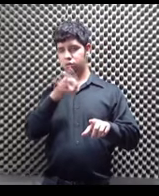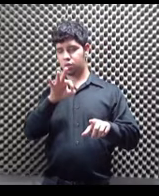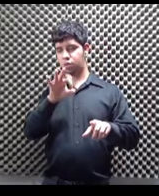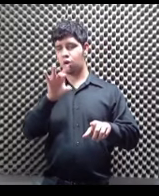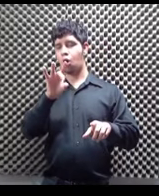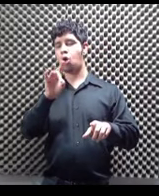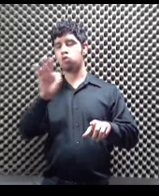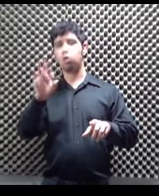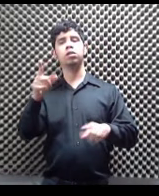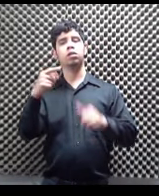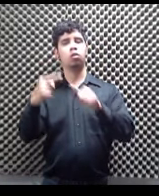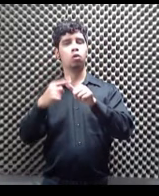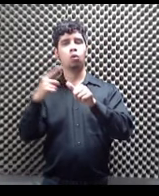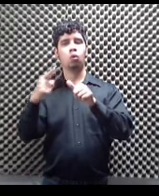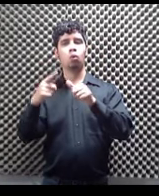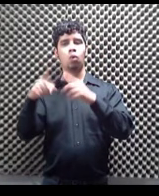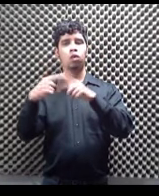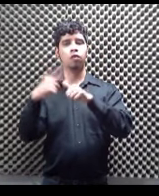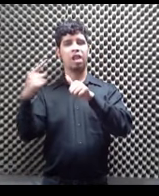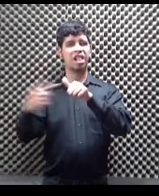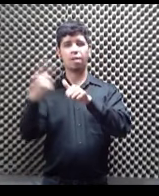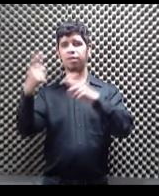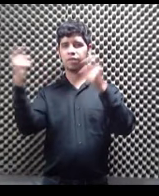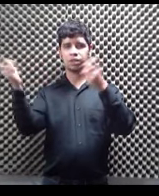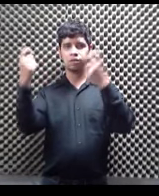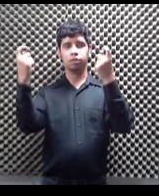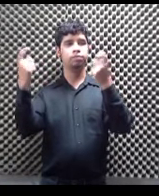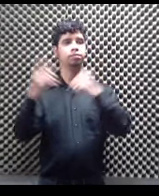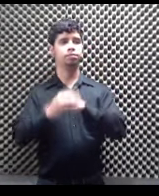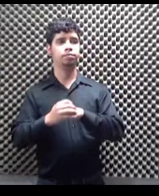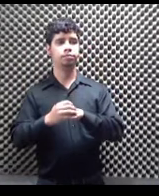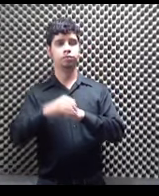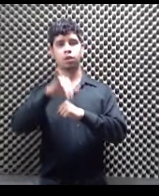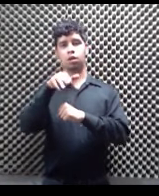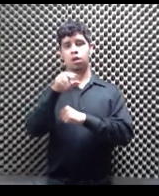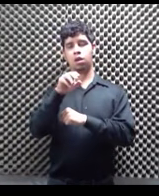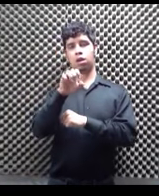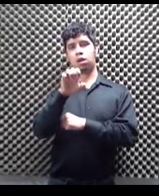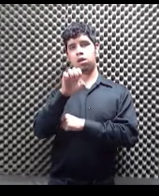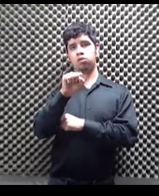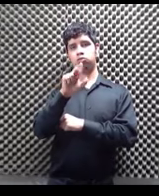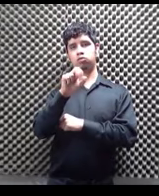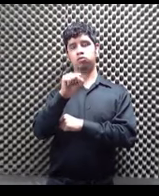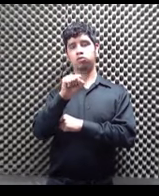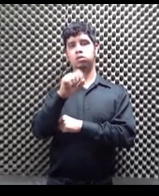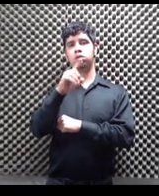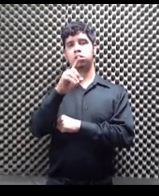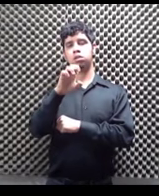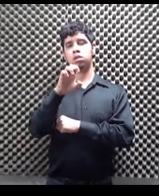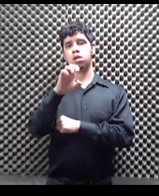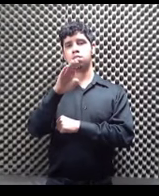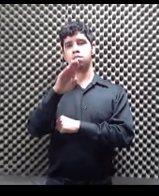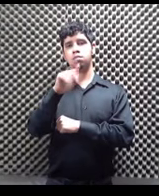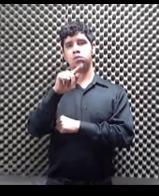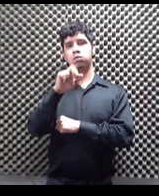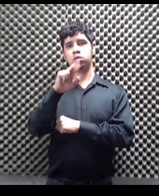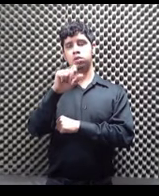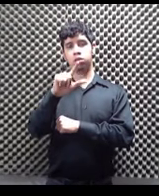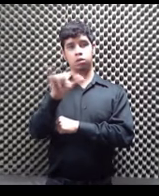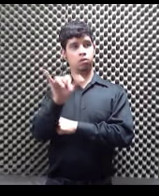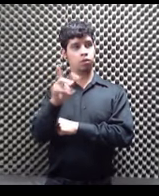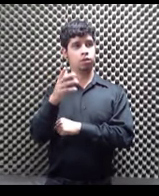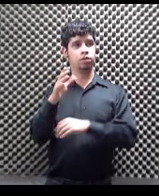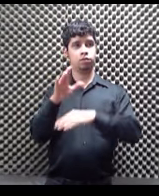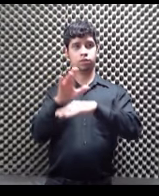acuerdo. Y que dimos aquí unas películas, Jesús de Monreal, y no me acuerdo cuál fue la otra, que compitieron. Ay, Cinema